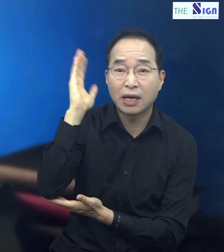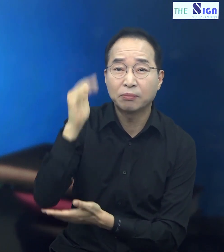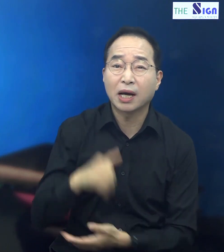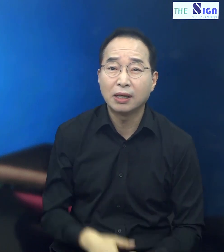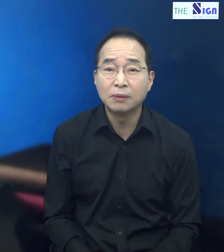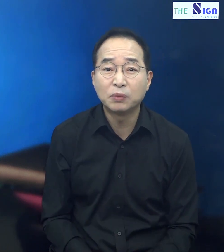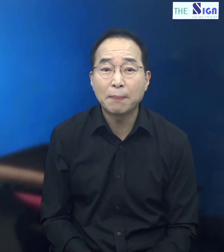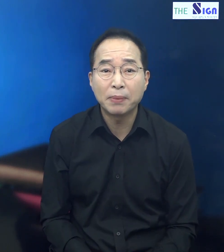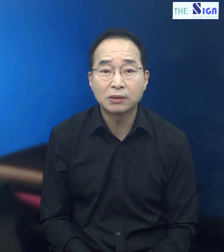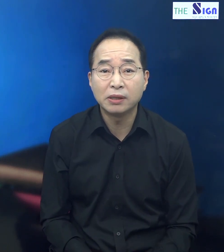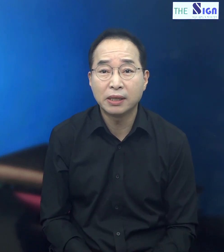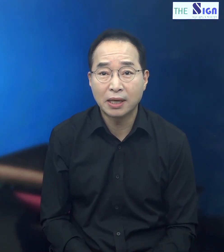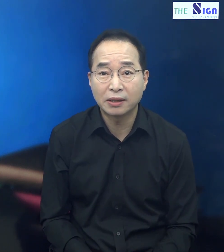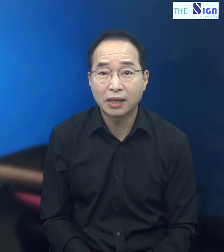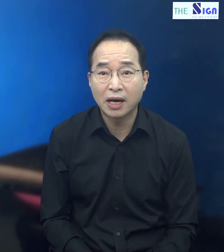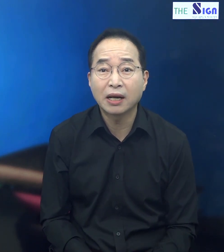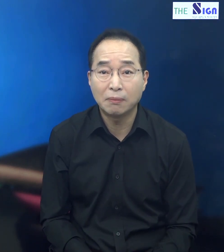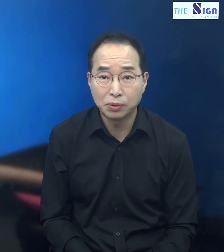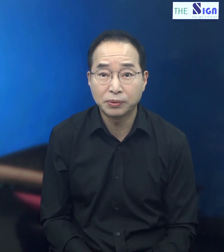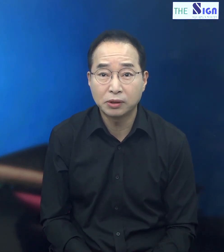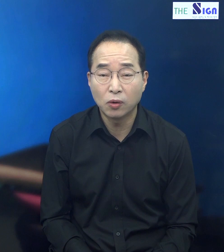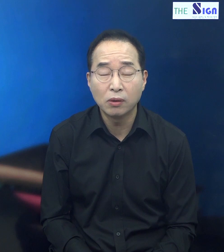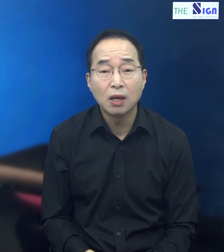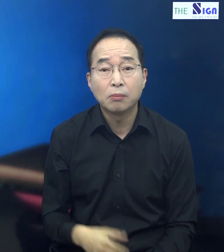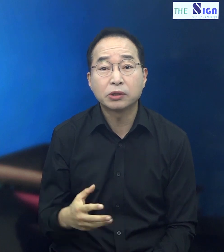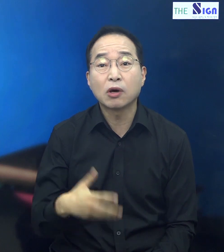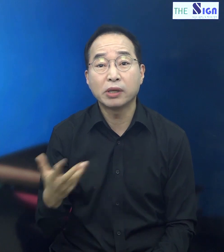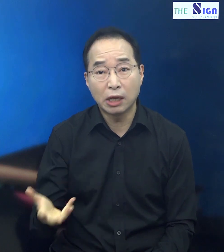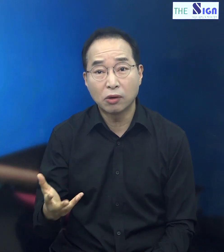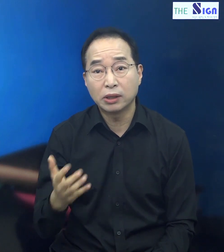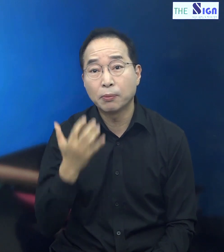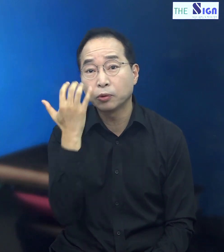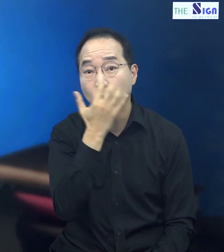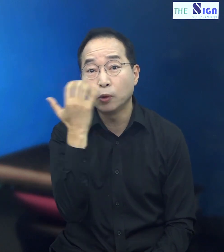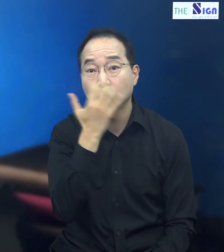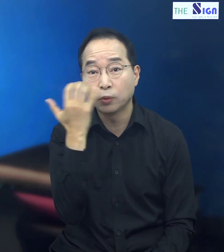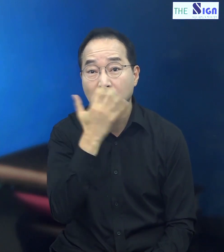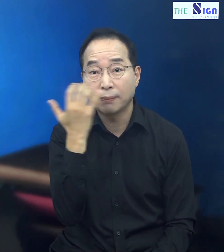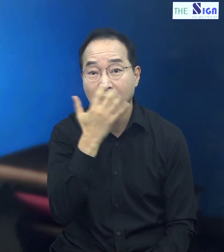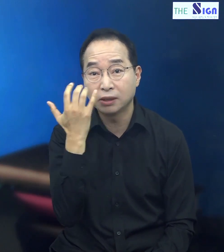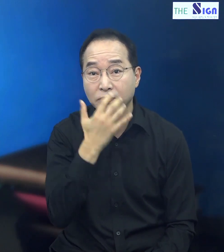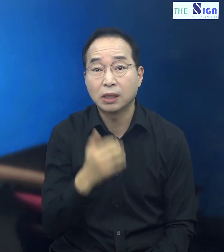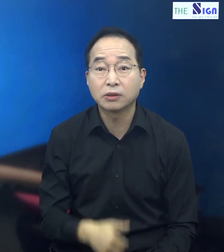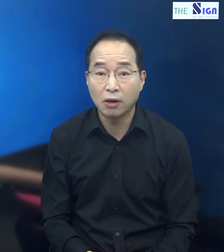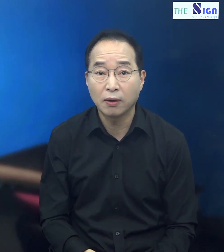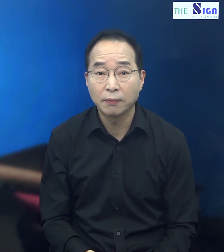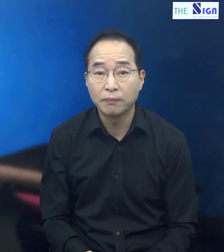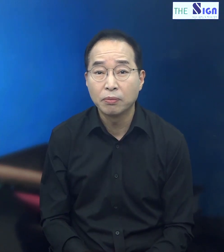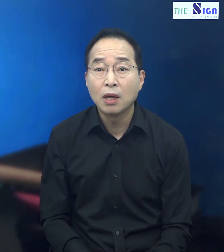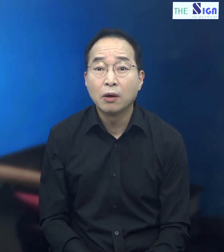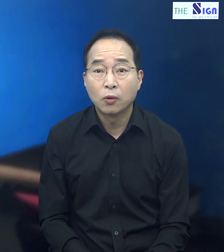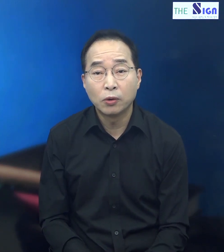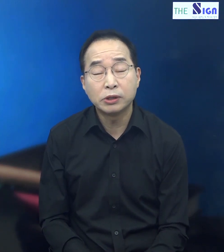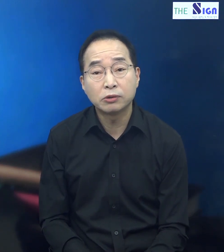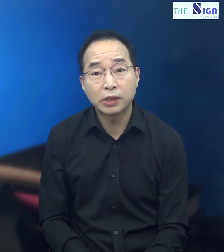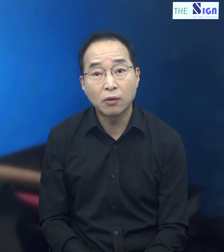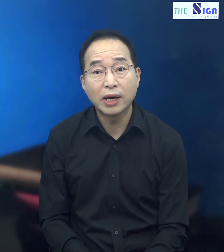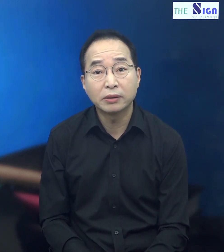약간 음담패설 얘기한다라는 부분이고 뭐 성이라고 할 때 보통 요 동작을 많이 씁니다. 성. 그런 식으로